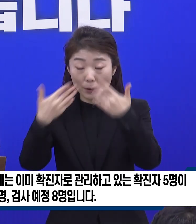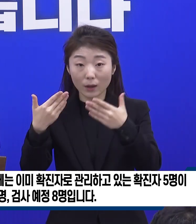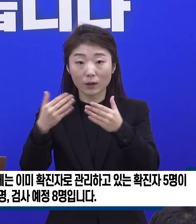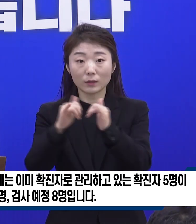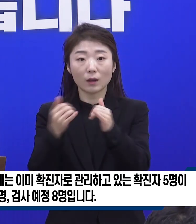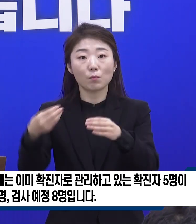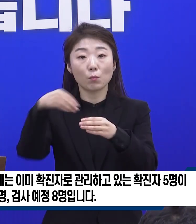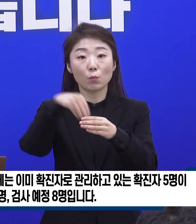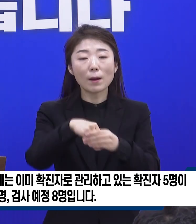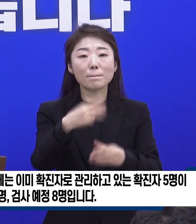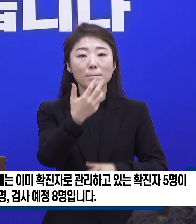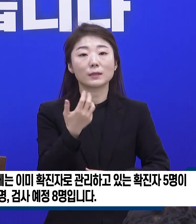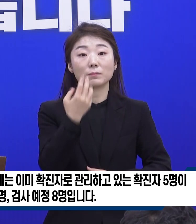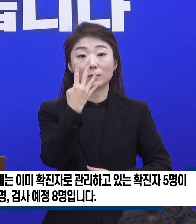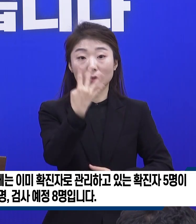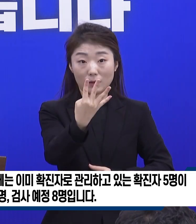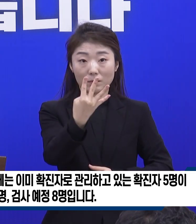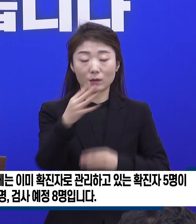84명 중에